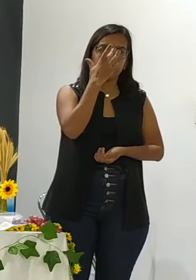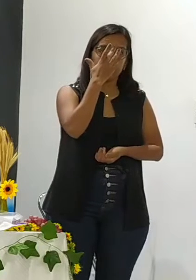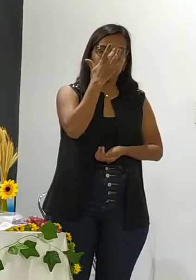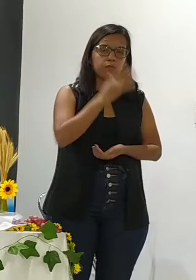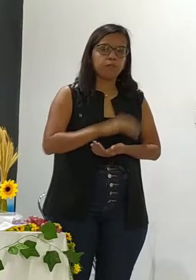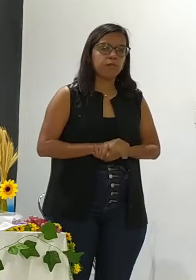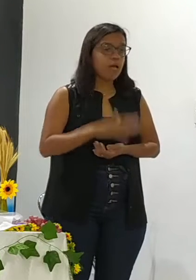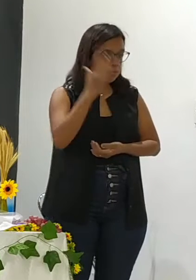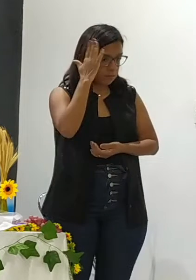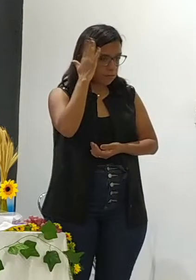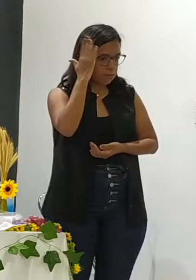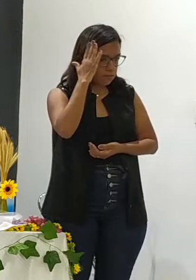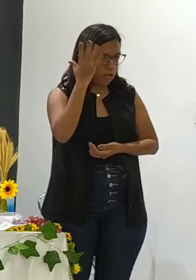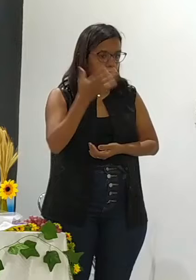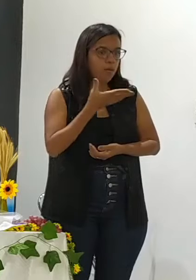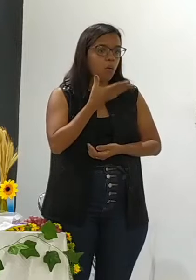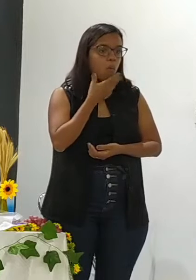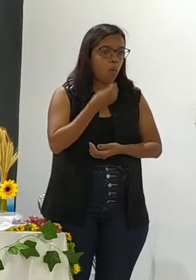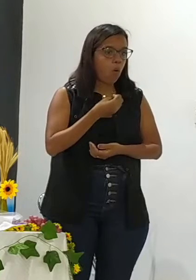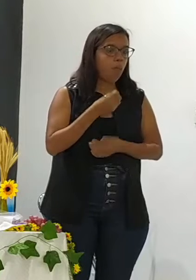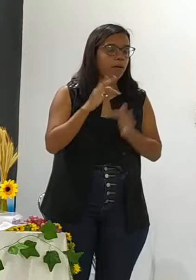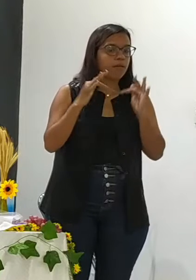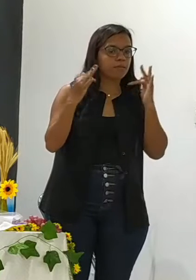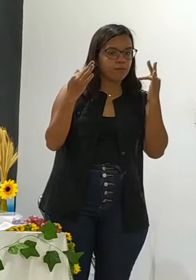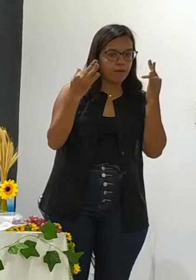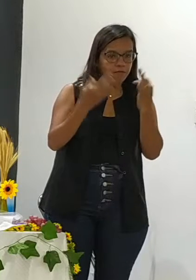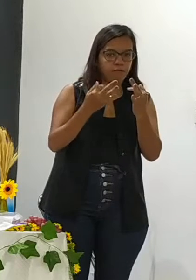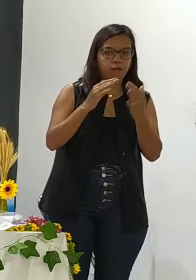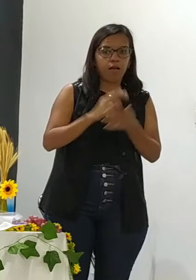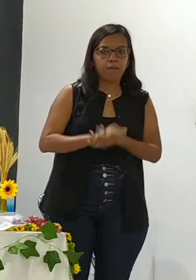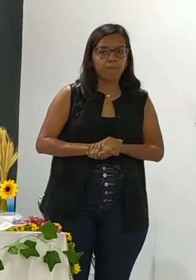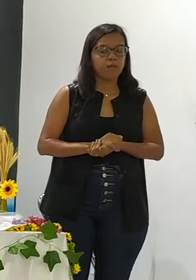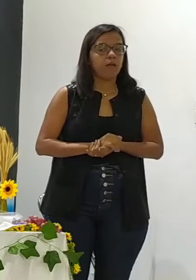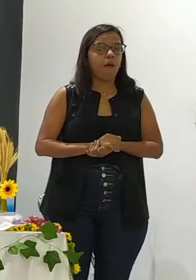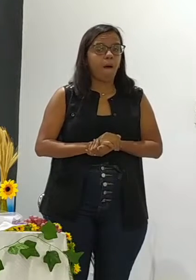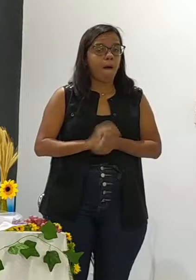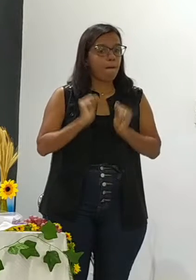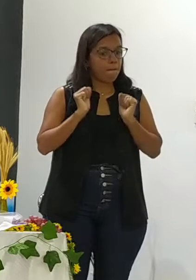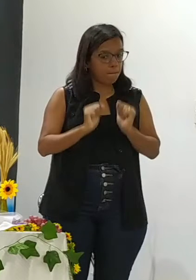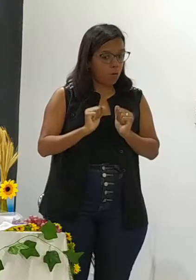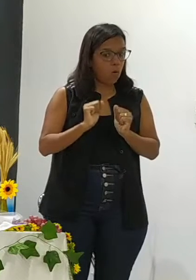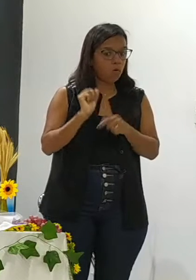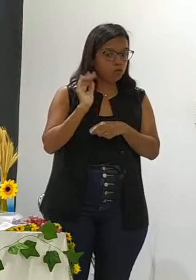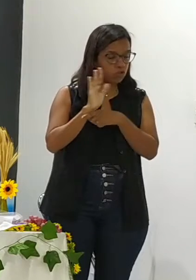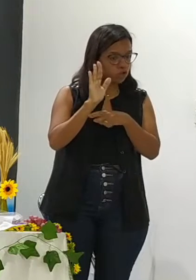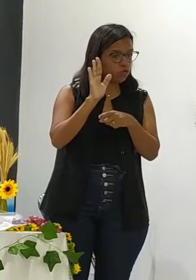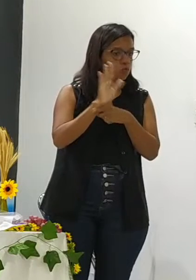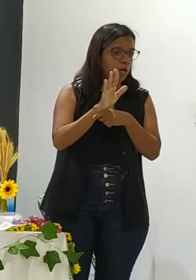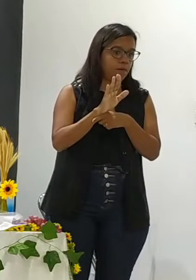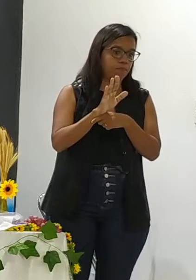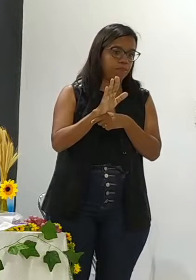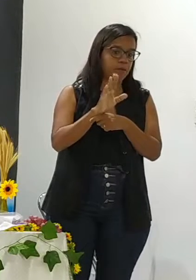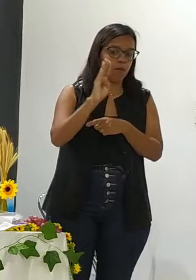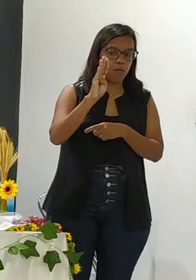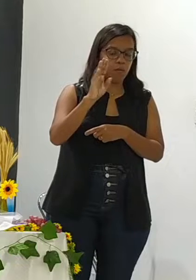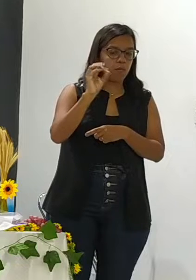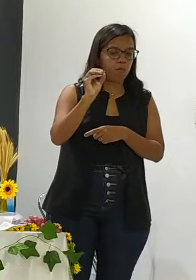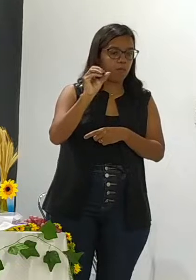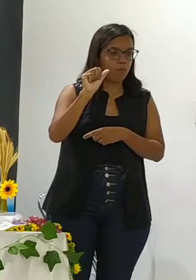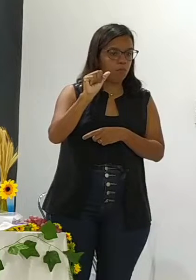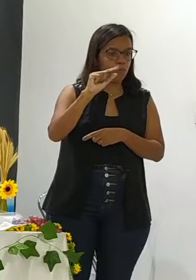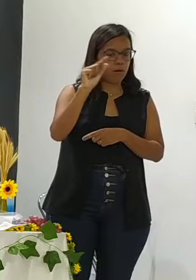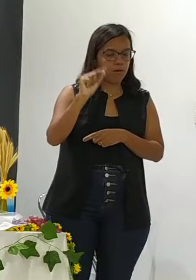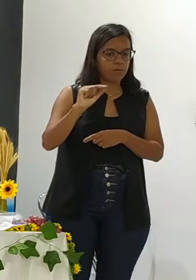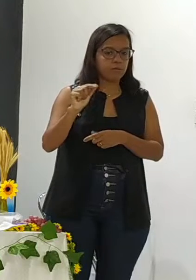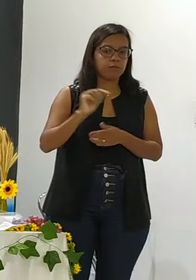Sabe quem ele é? Ele é parente nosso, é mesmo? Ele pode te remir, meu filho. Boaz, irmão, significa